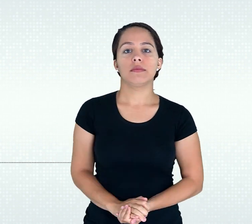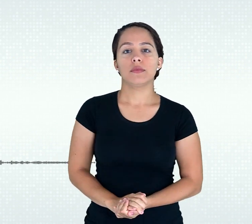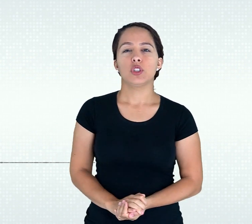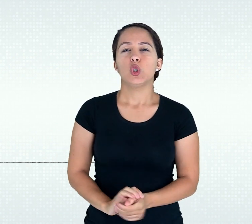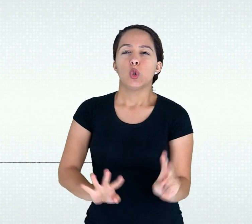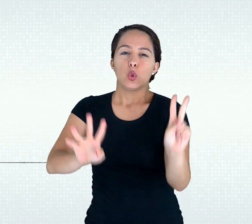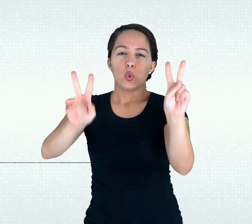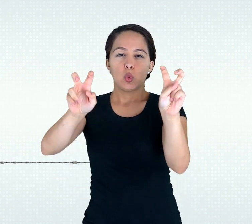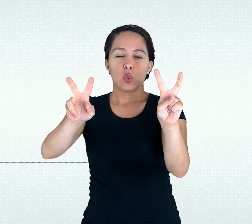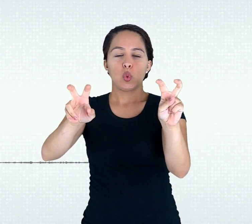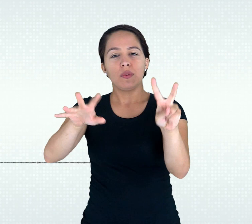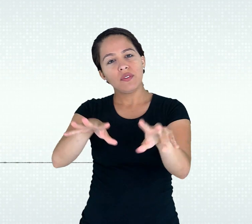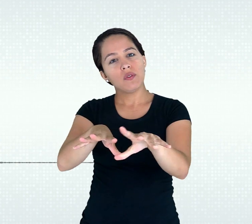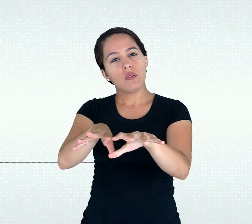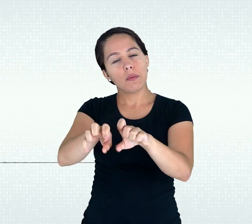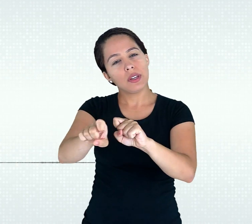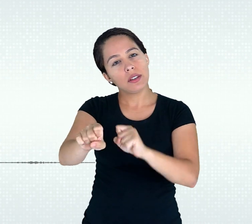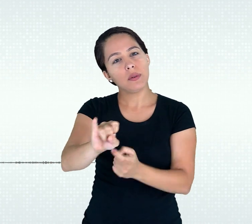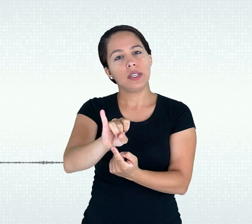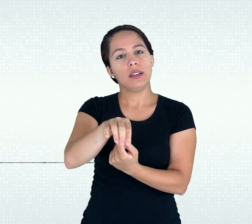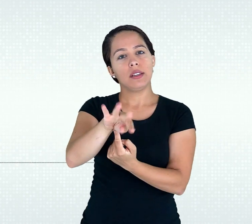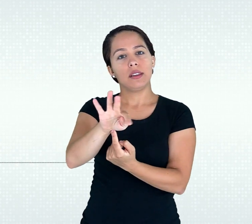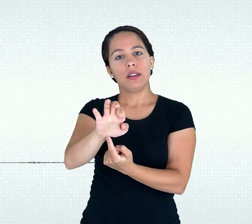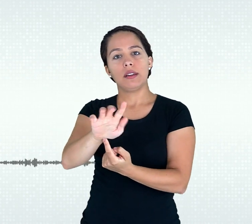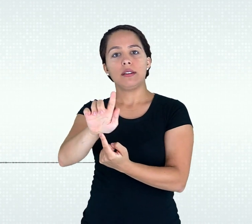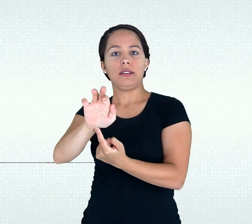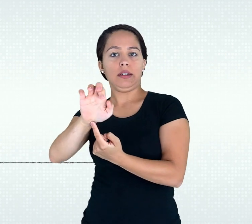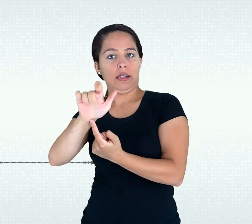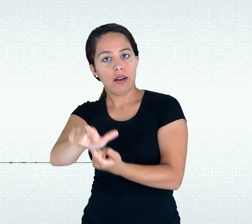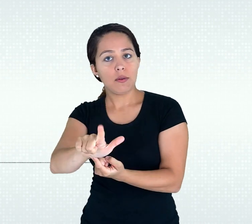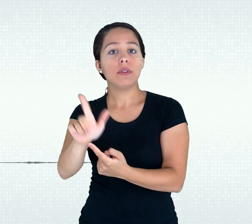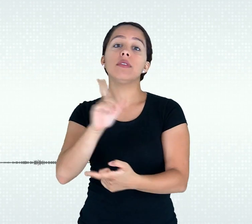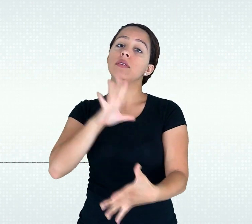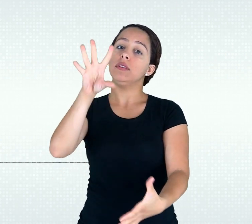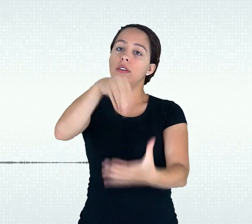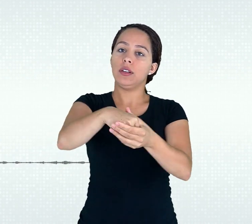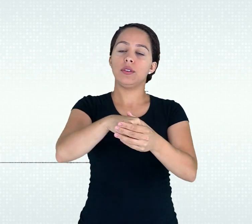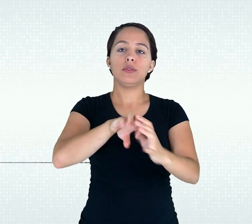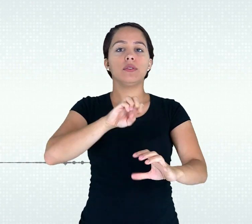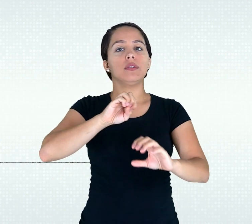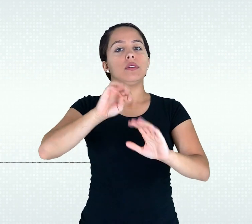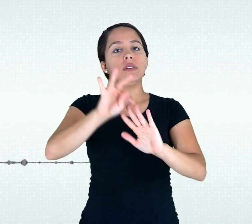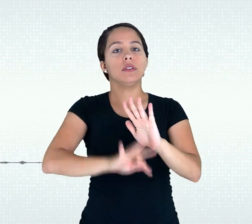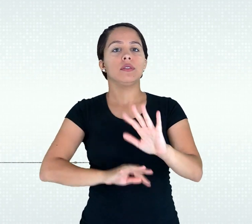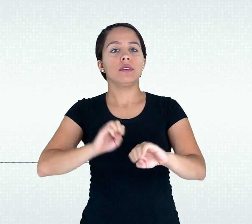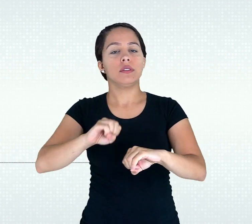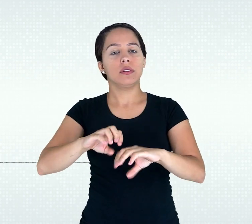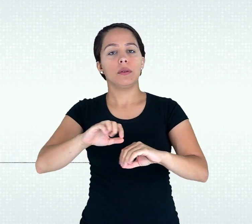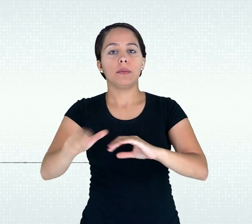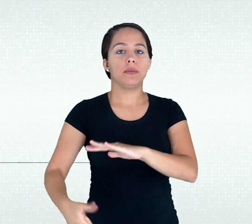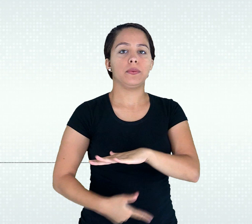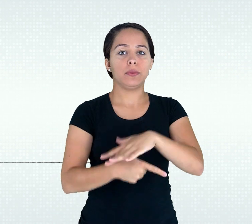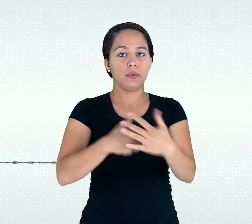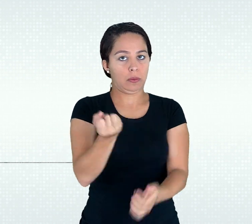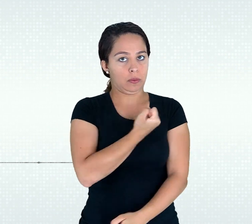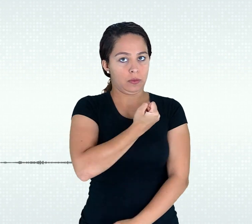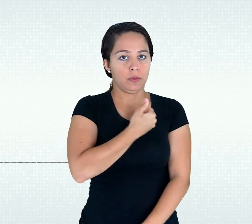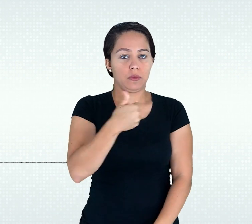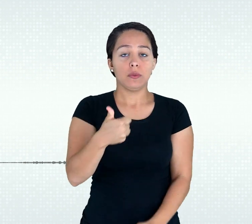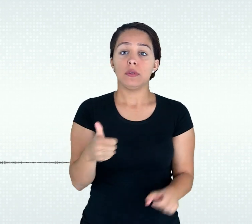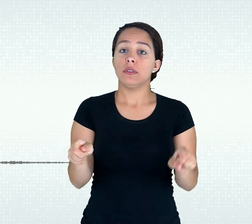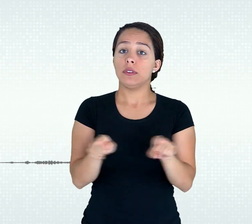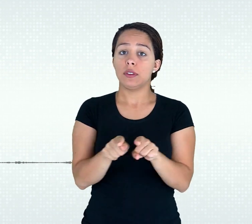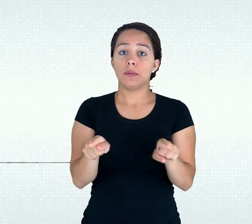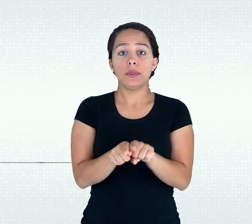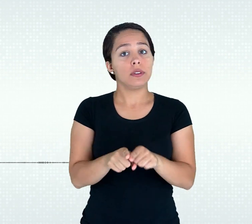a concepção de formação integral é abordada no texto para o ensino número 1 e no